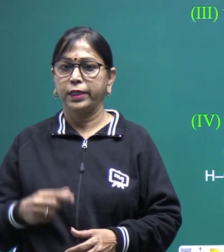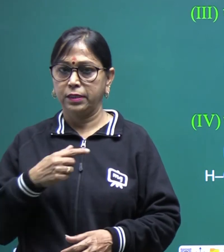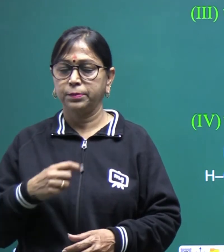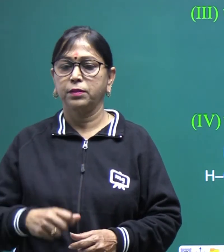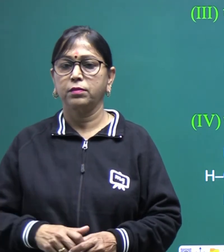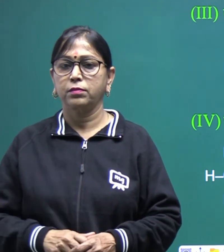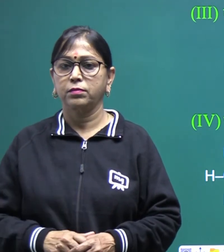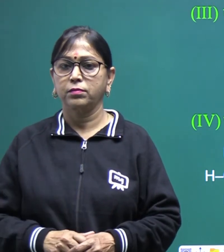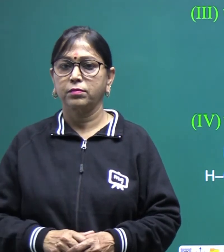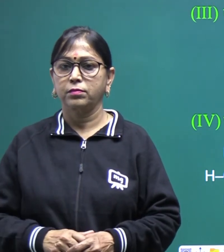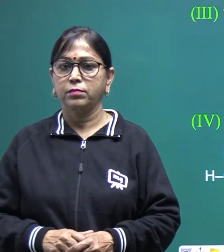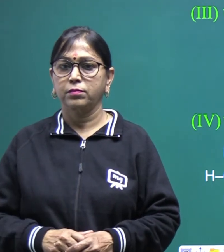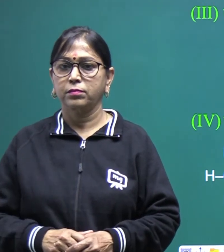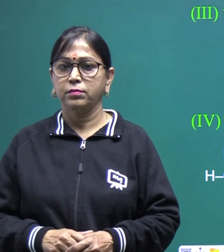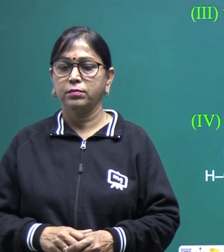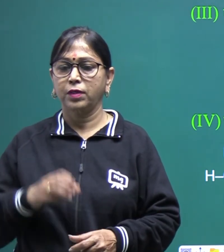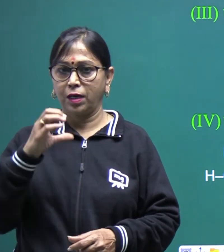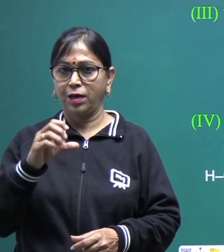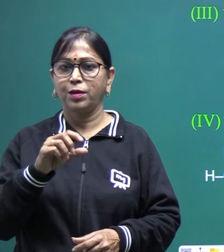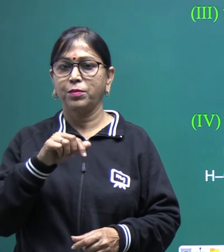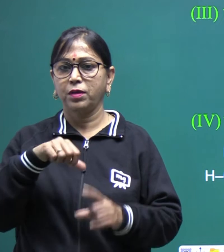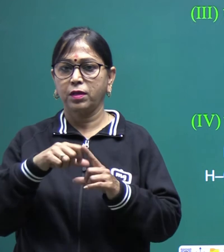इसमें कार्बन के 6 परमाणु,